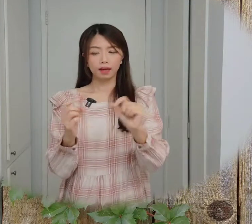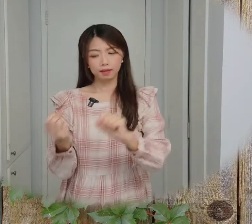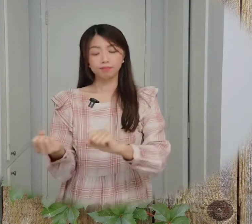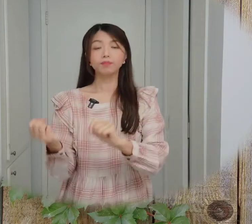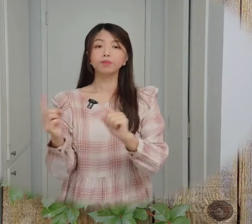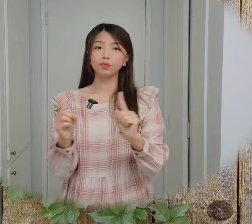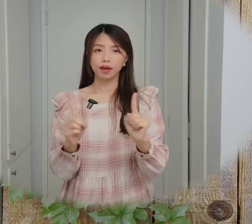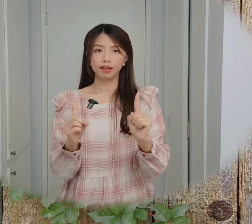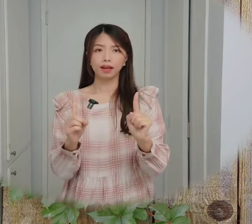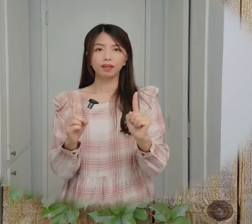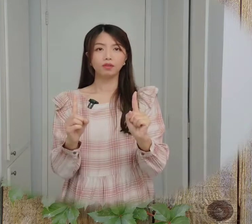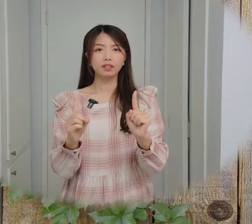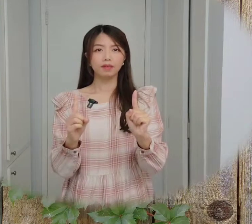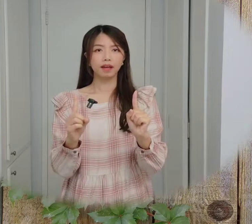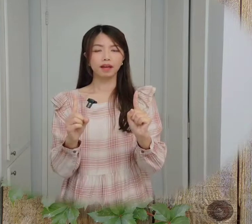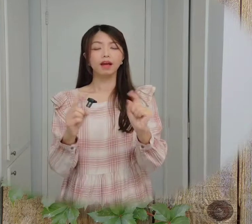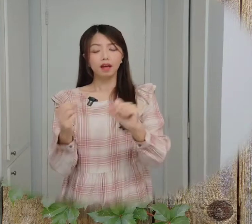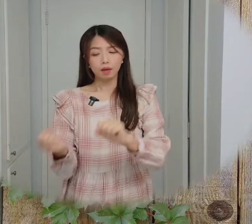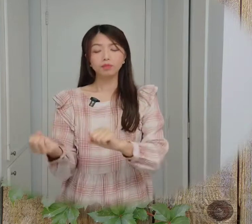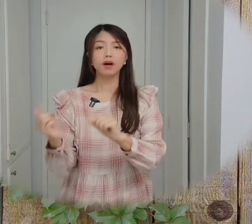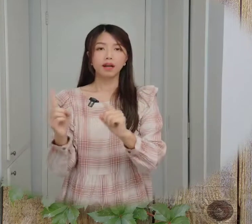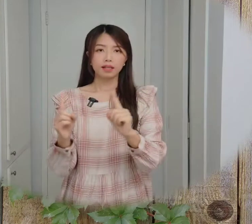회복하다, 부활하다 이런 뜻입니다.